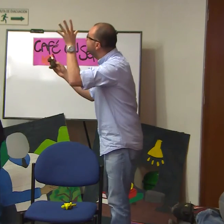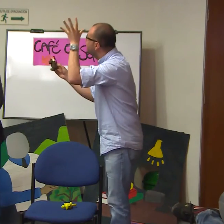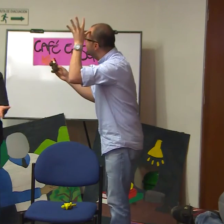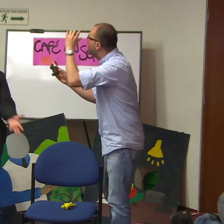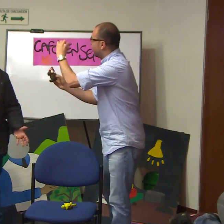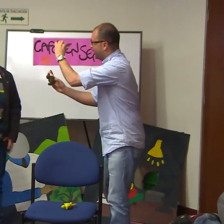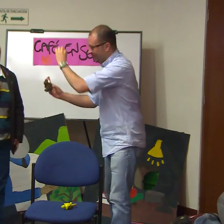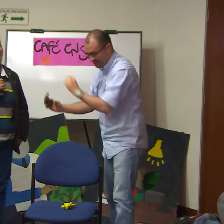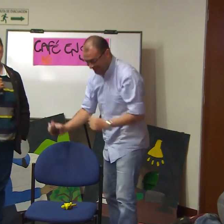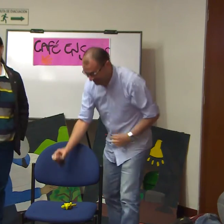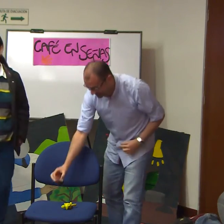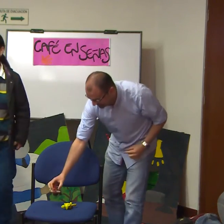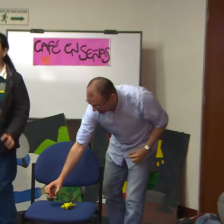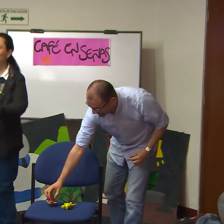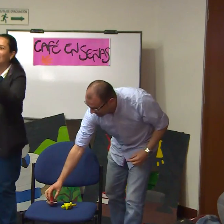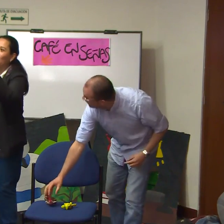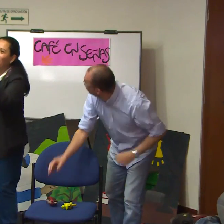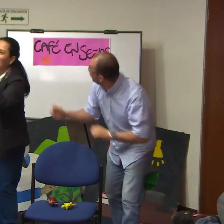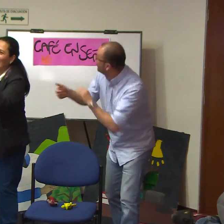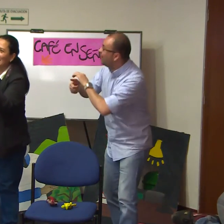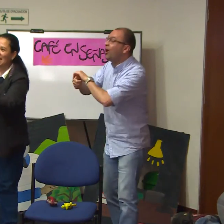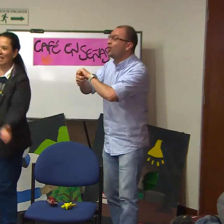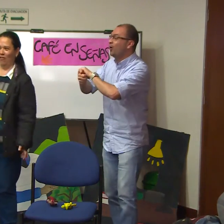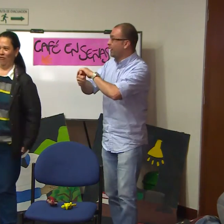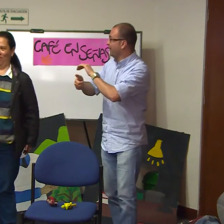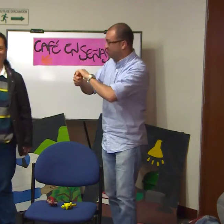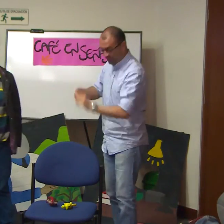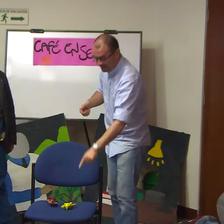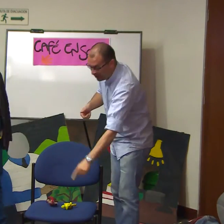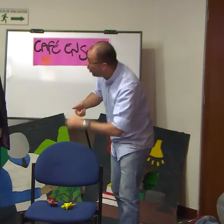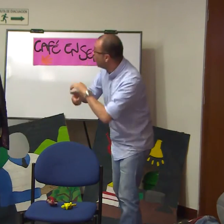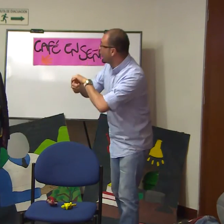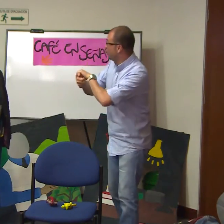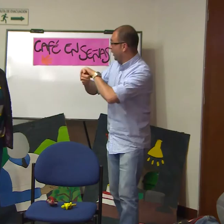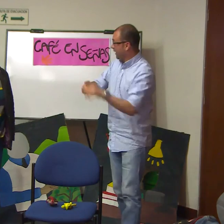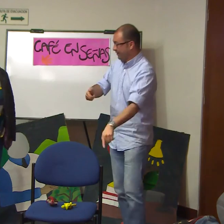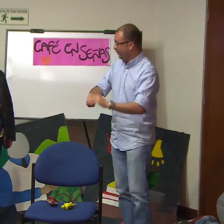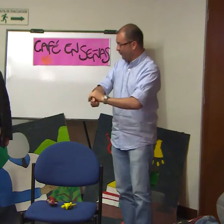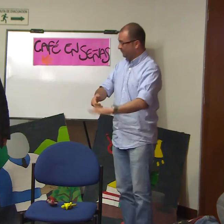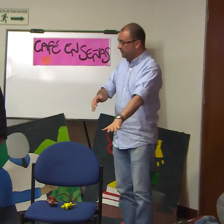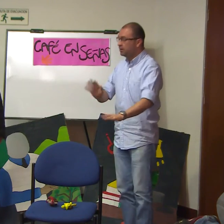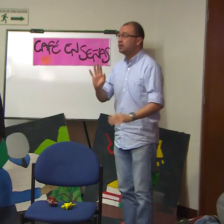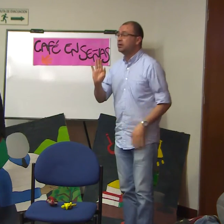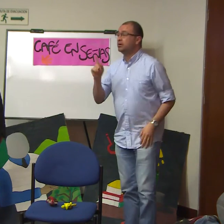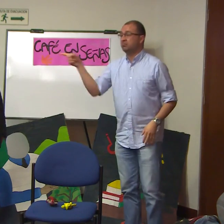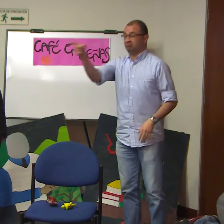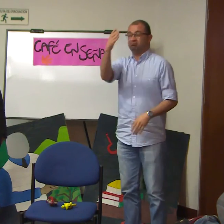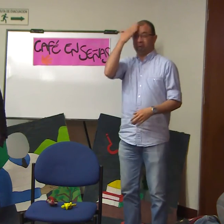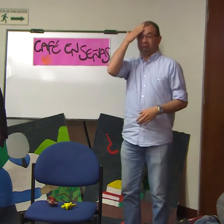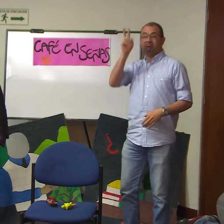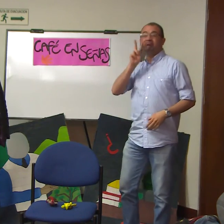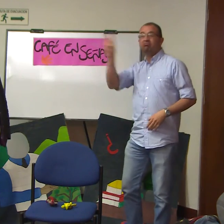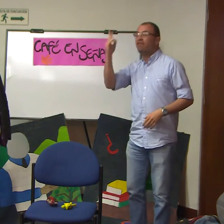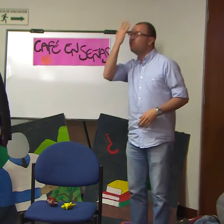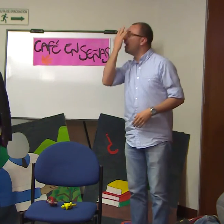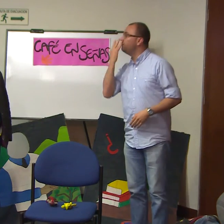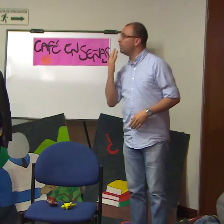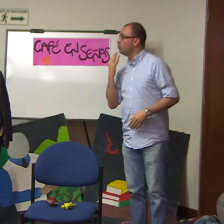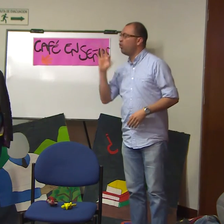ratón, es un reno pequeñito. Y la tortuga, ustedes han